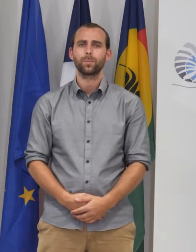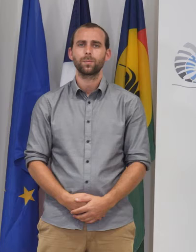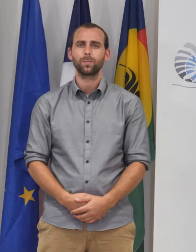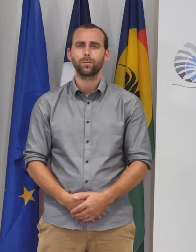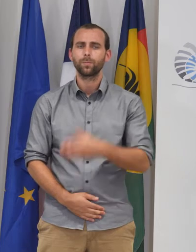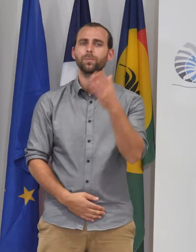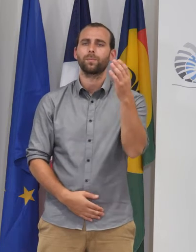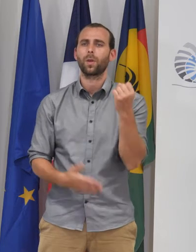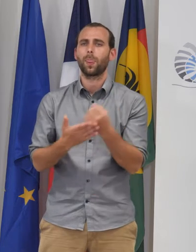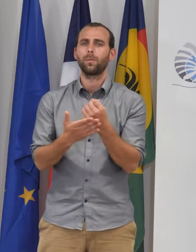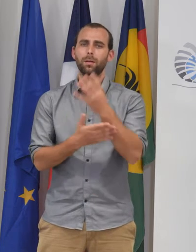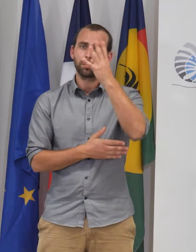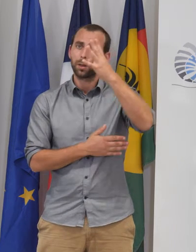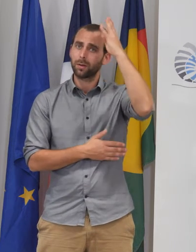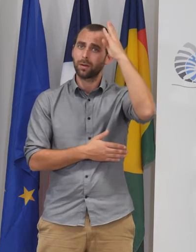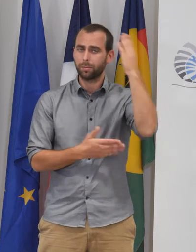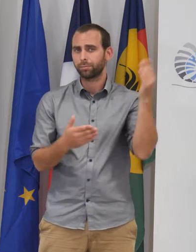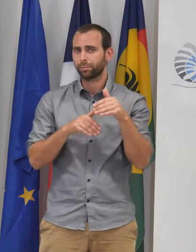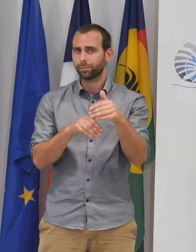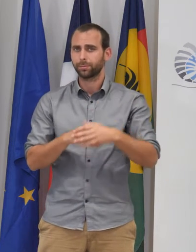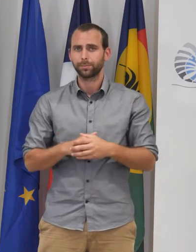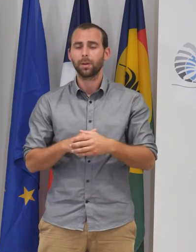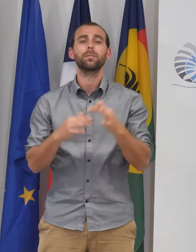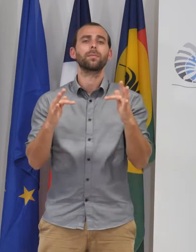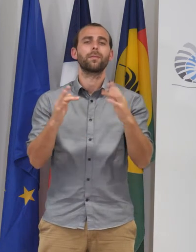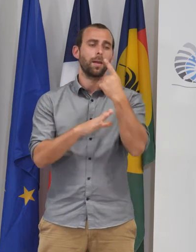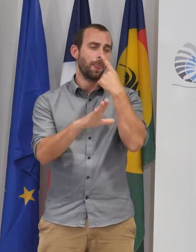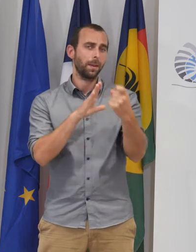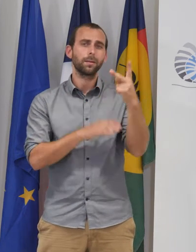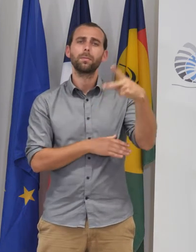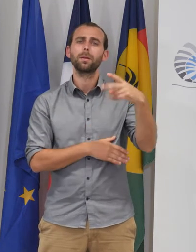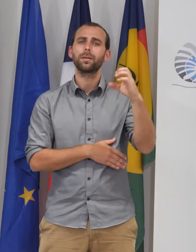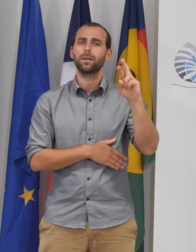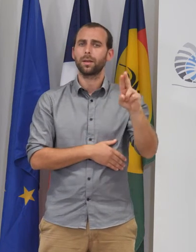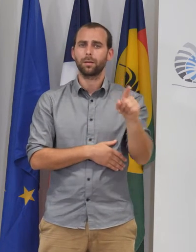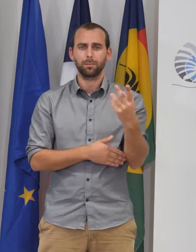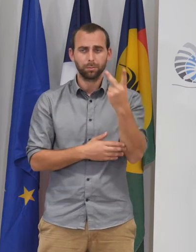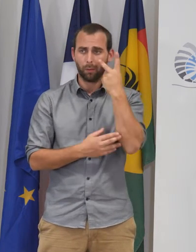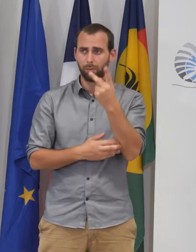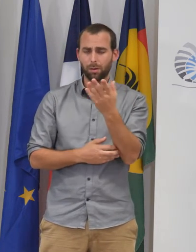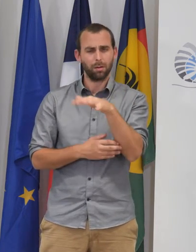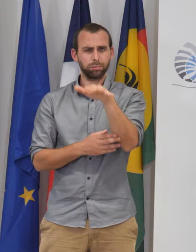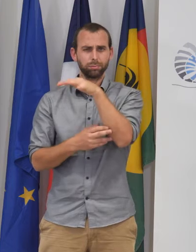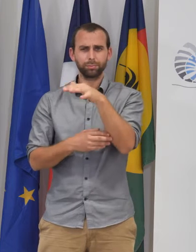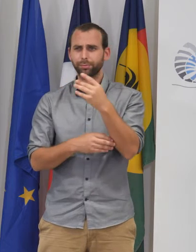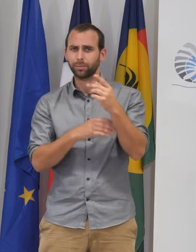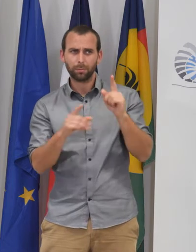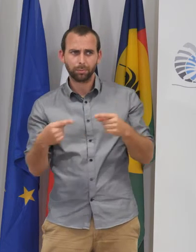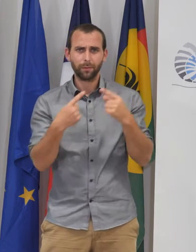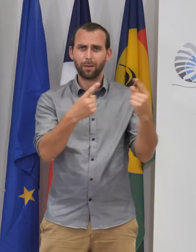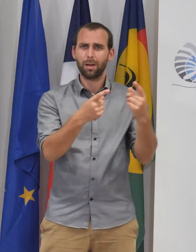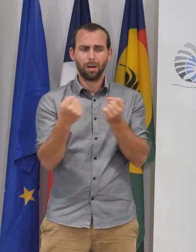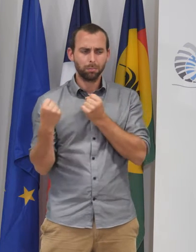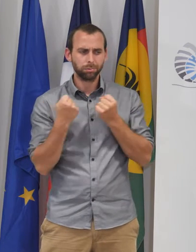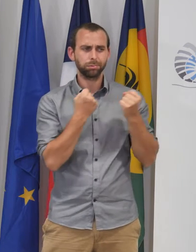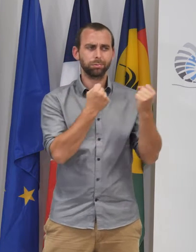Anthony Tégéraud des Nouvelles-Calédoniennes encore. Sur les tests PCR, on voit qu'il y a des difficultés pour certaines personnes à arriver à se faire tester dans les drive-tests parce